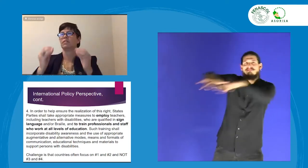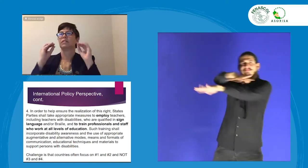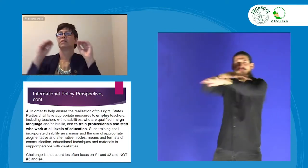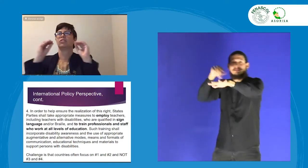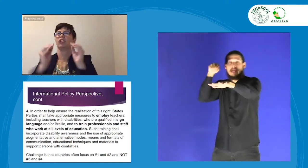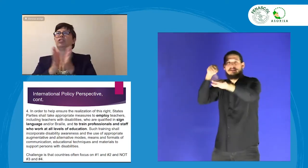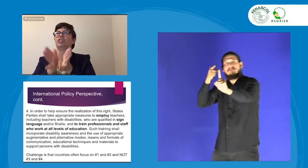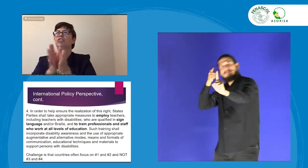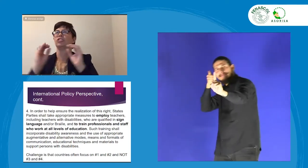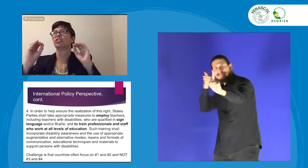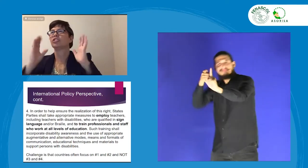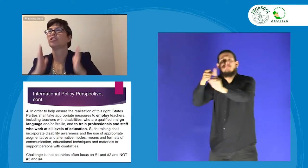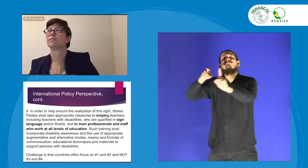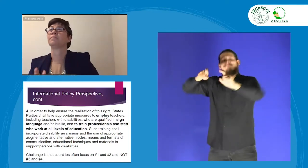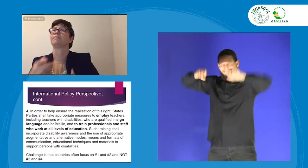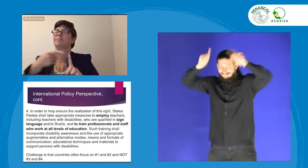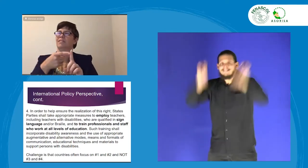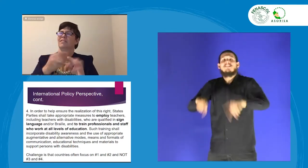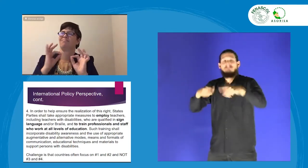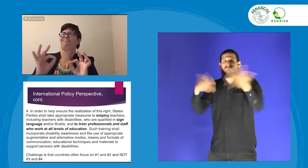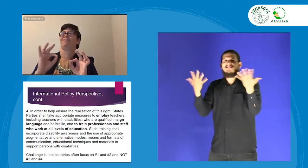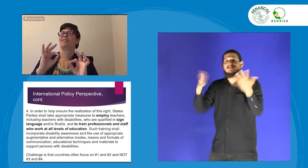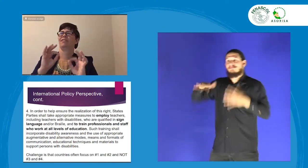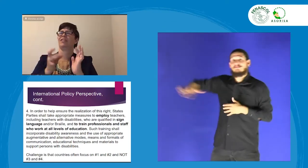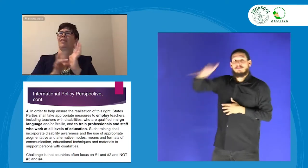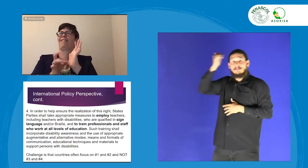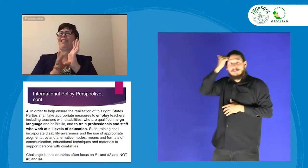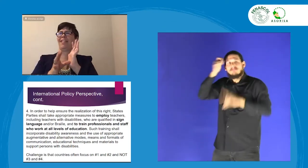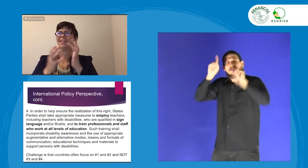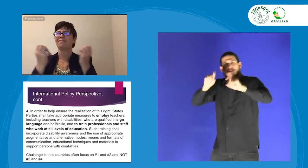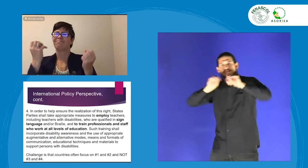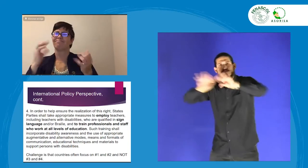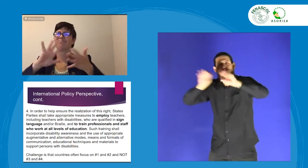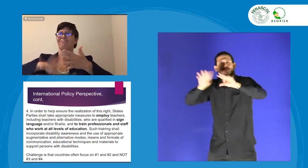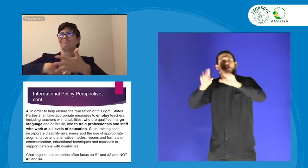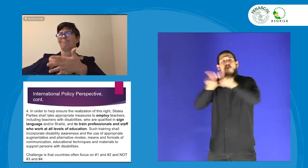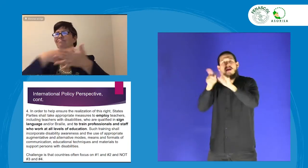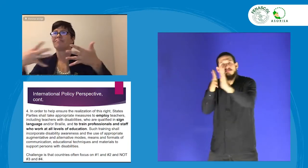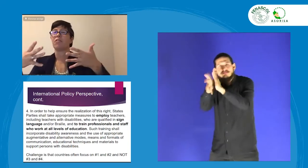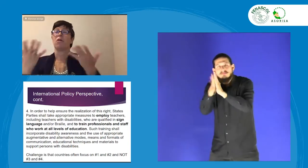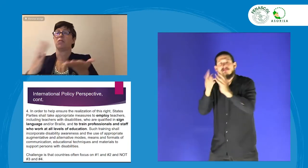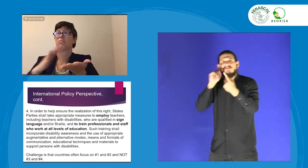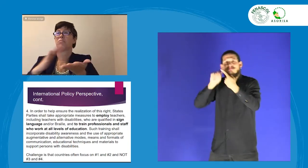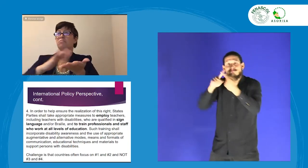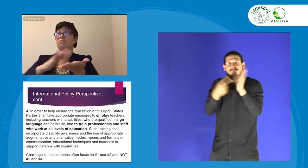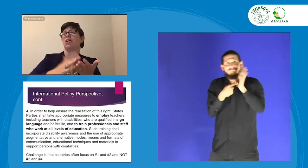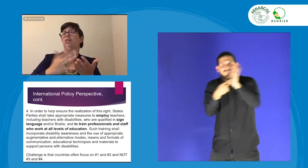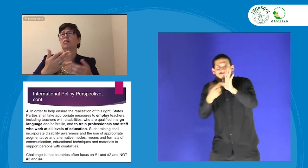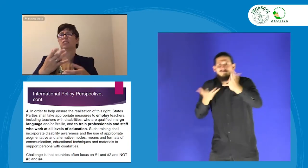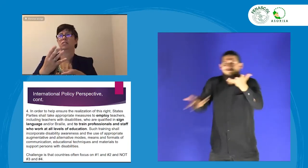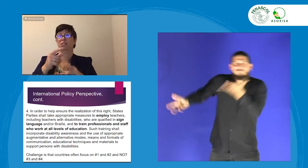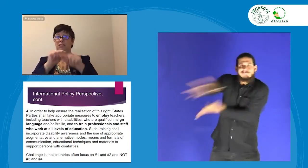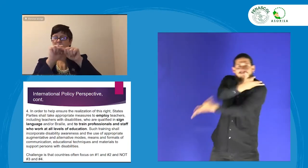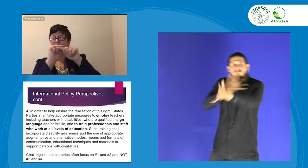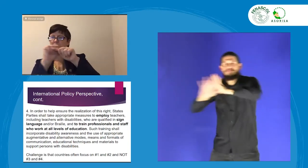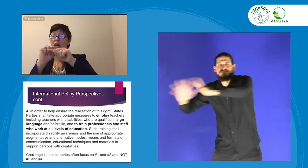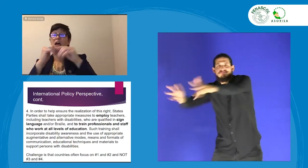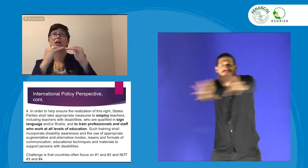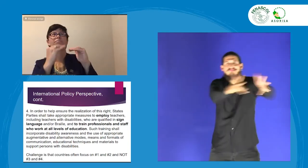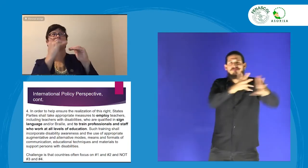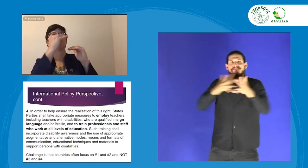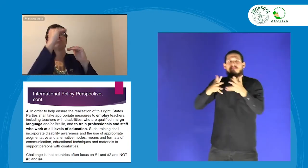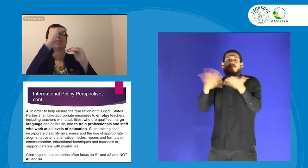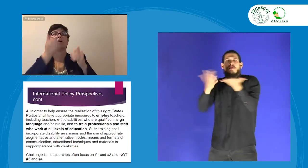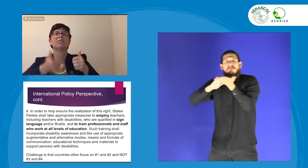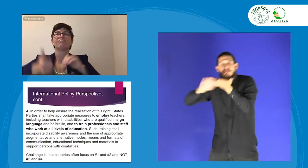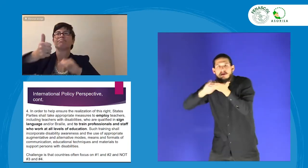con la educación, de desarrollar la lengua de señas o desarrollar el idioma, la persona debe tener acceso a la lengua